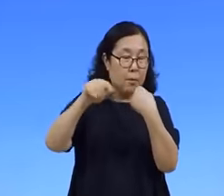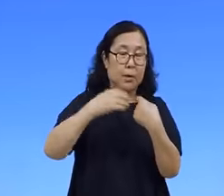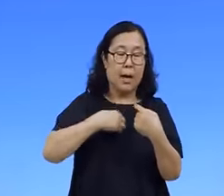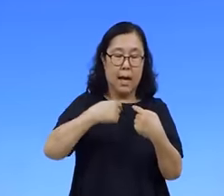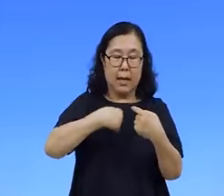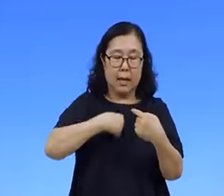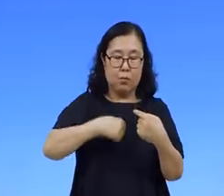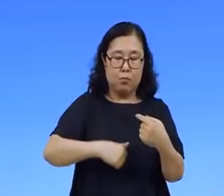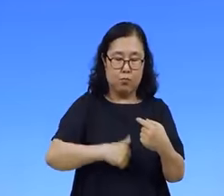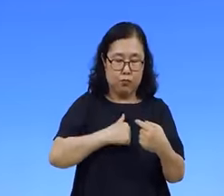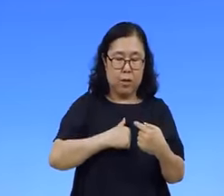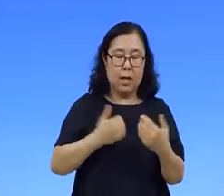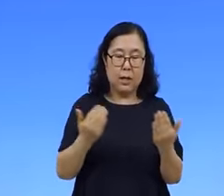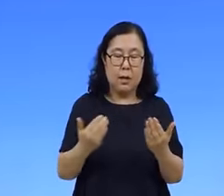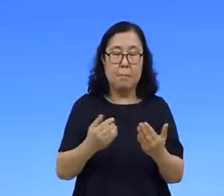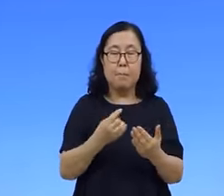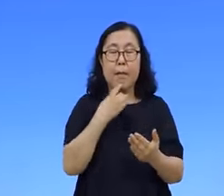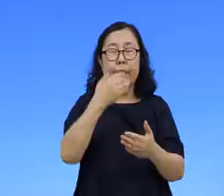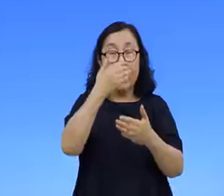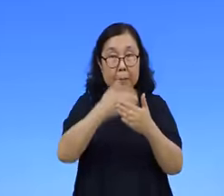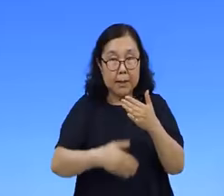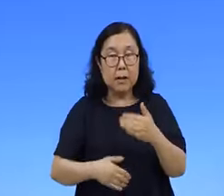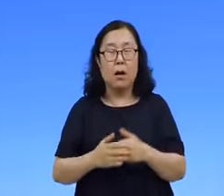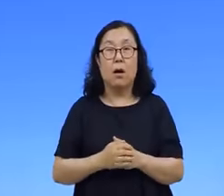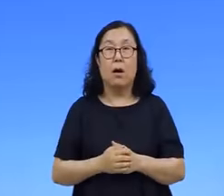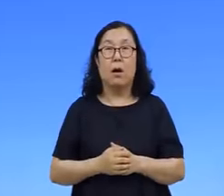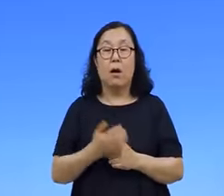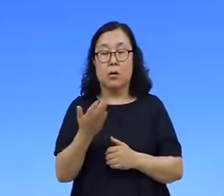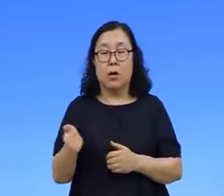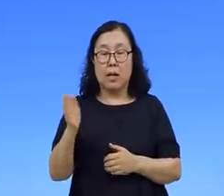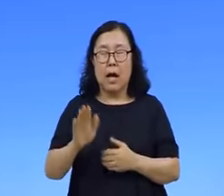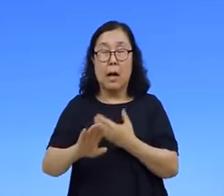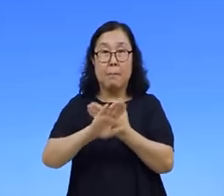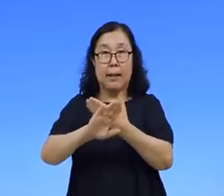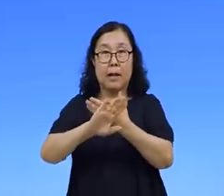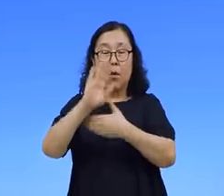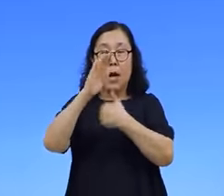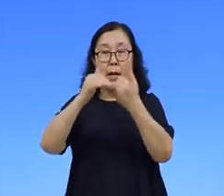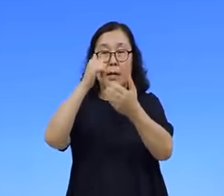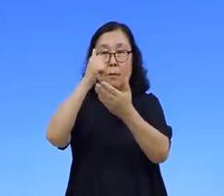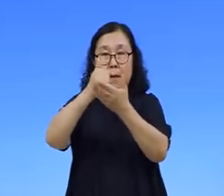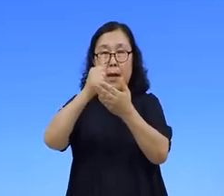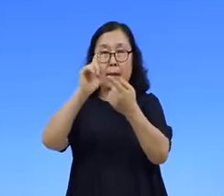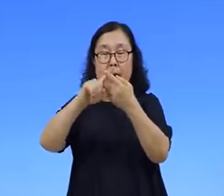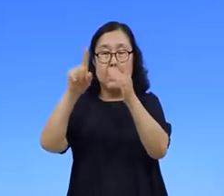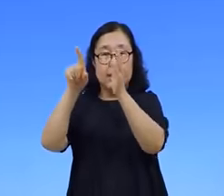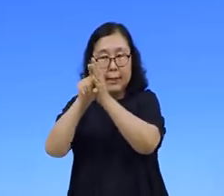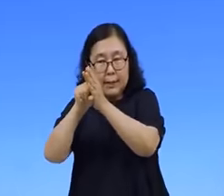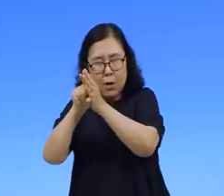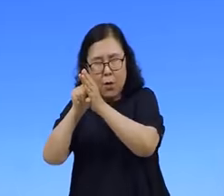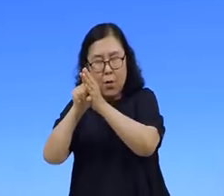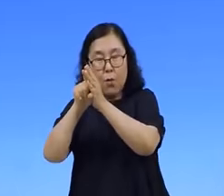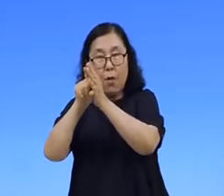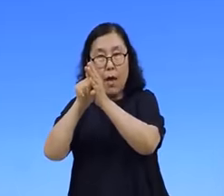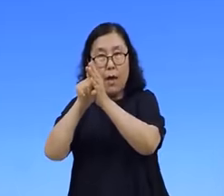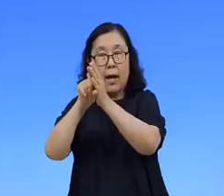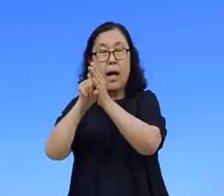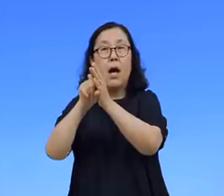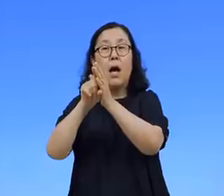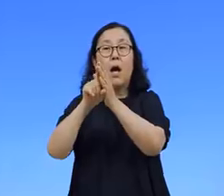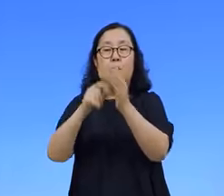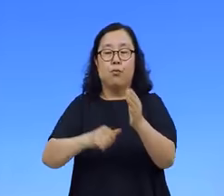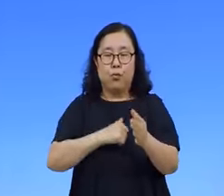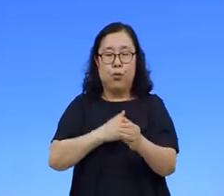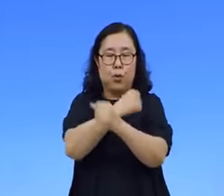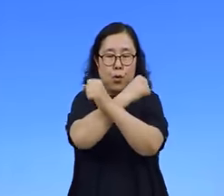일만 남아있습니다. 여기에 반해가지고 하나님에 대한 신뢰가 분노를 용서로 바꾼다. 이것도 너무